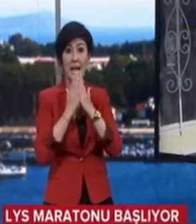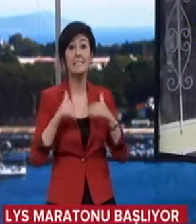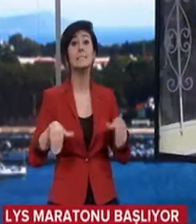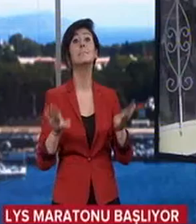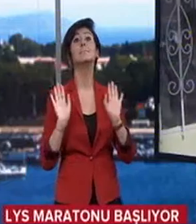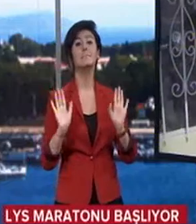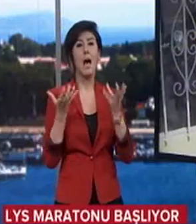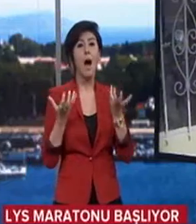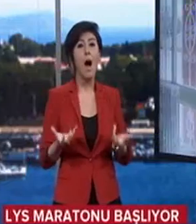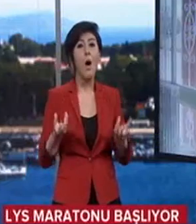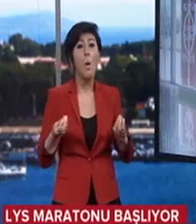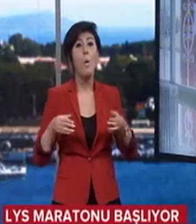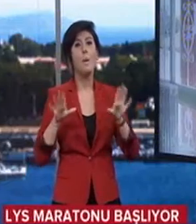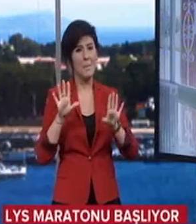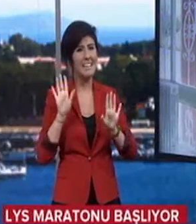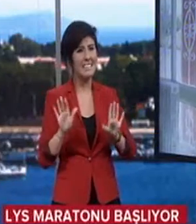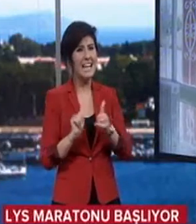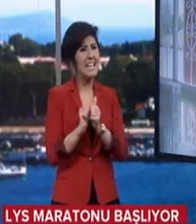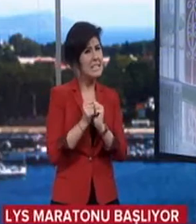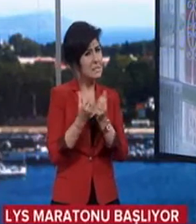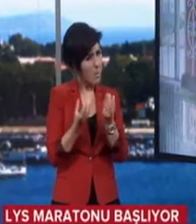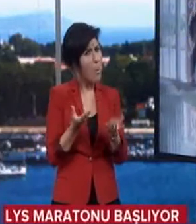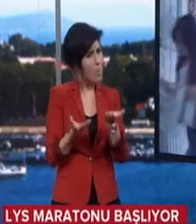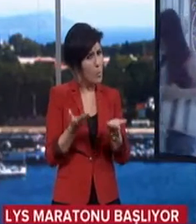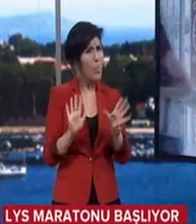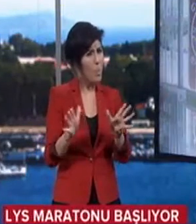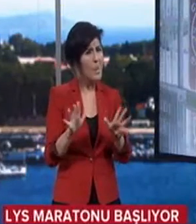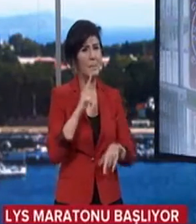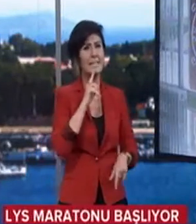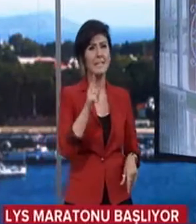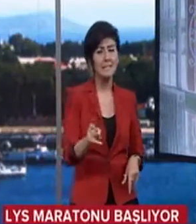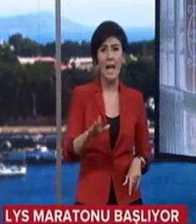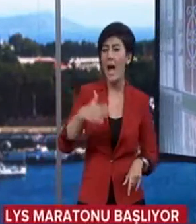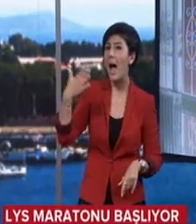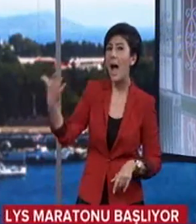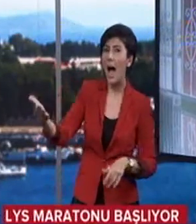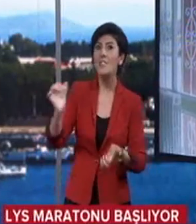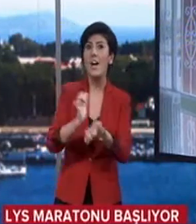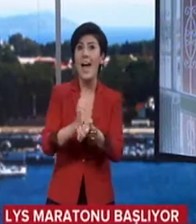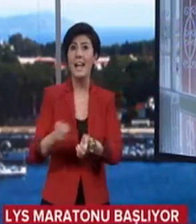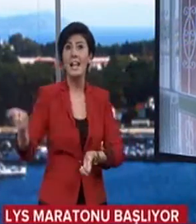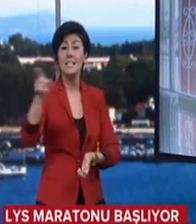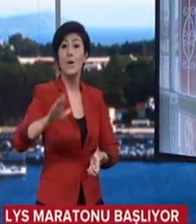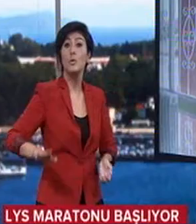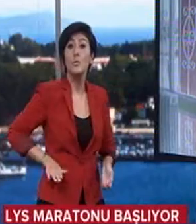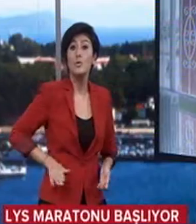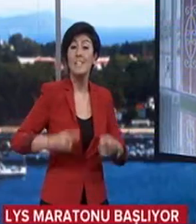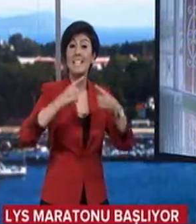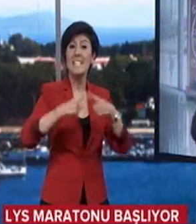ders çalışmamalarını, ağır olmamak kaydıyla spor yapabileceklerini belirtiyor. Ayrıca ailelere de